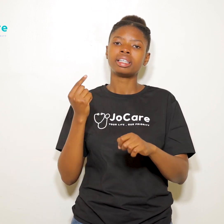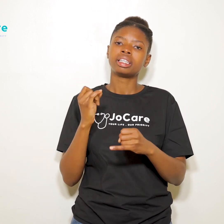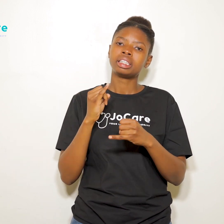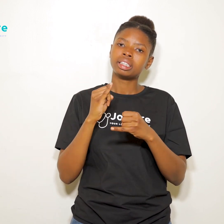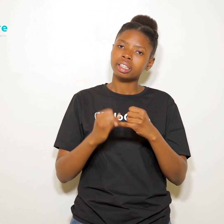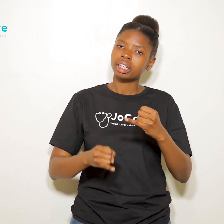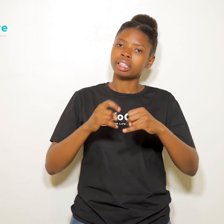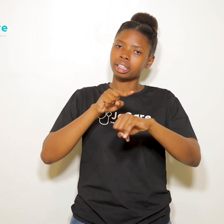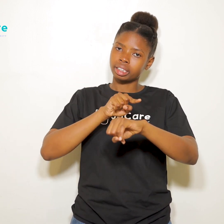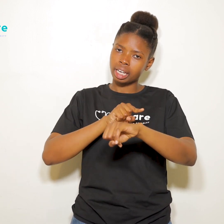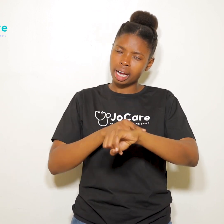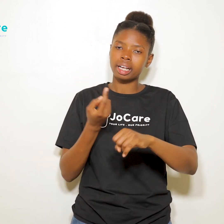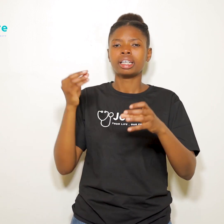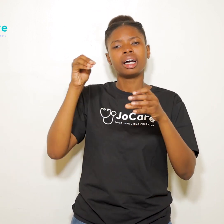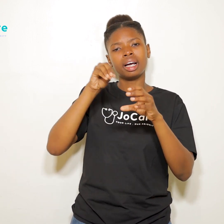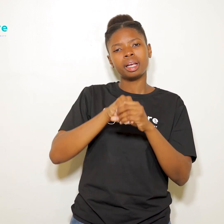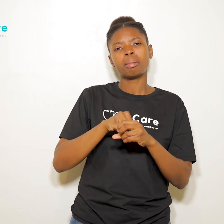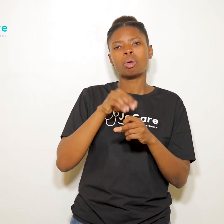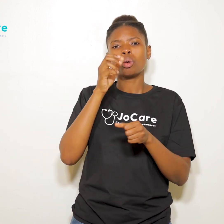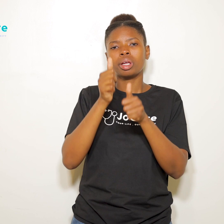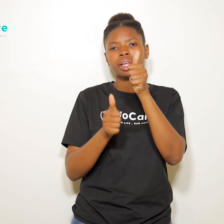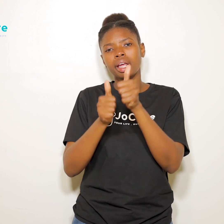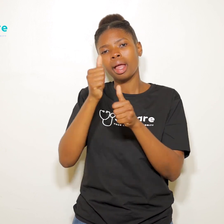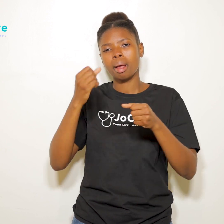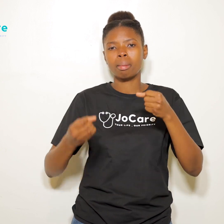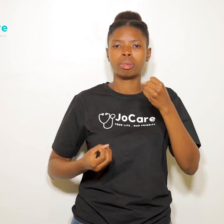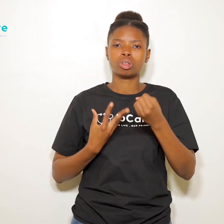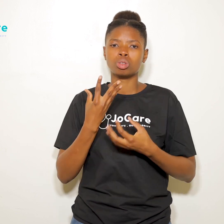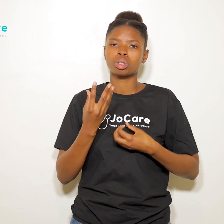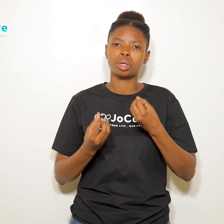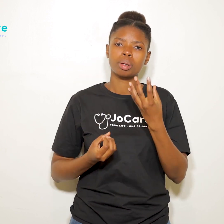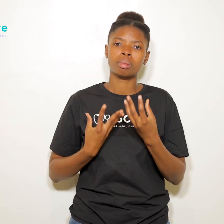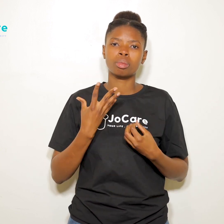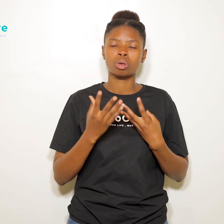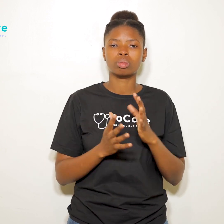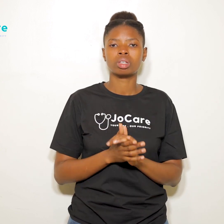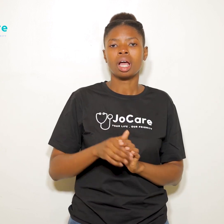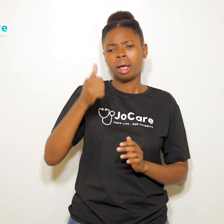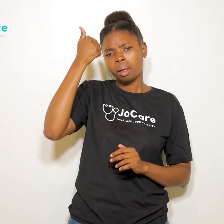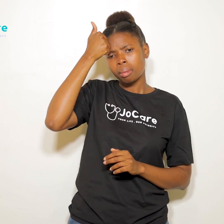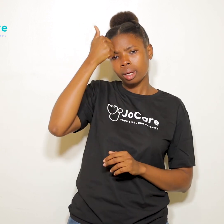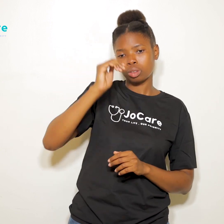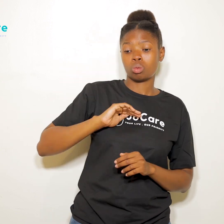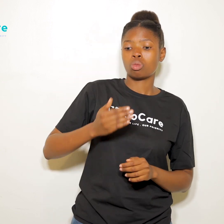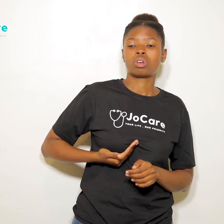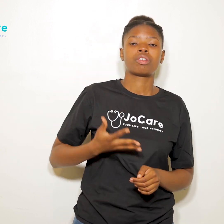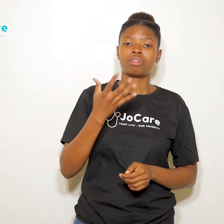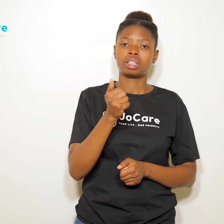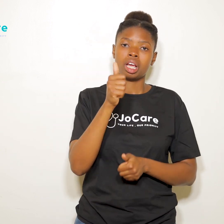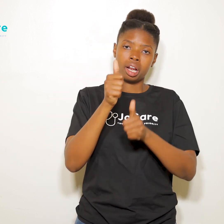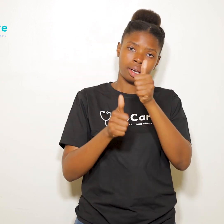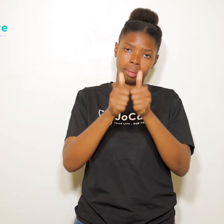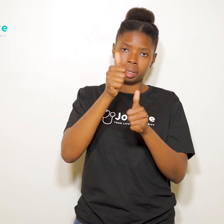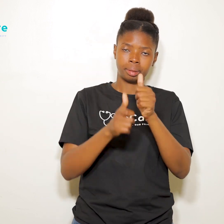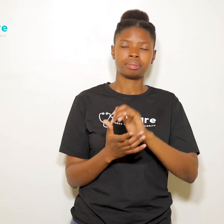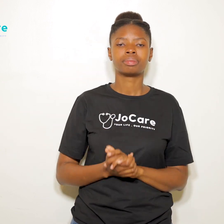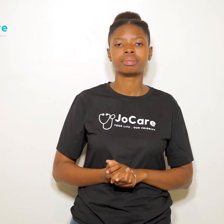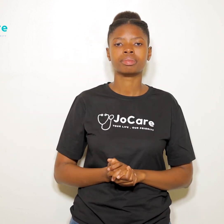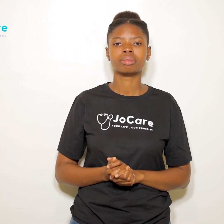misemburo, umuntu ibimenyetso by'inyuma umudamu afite ni ibihe? Igice cya mbere